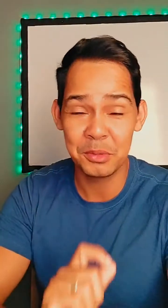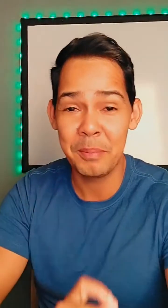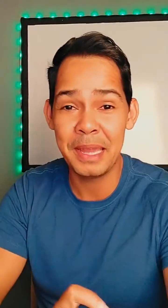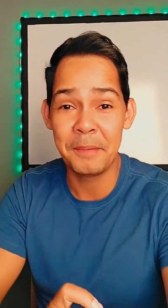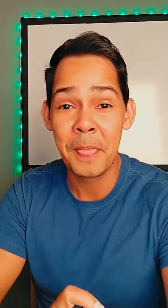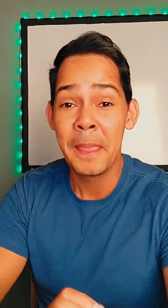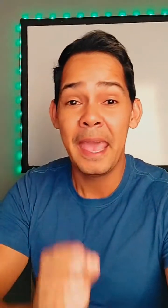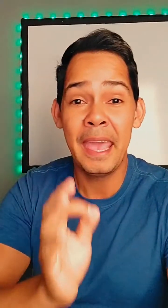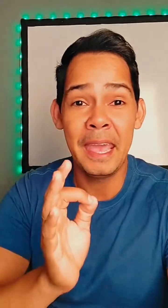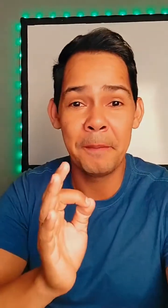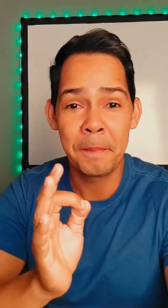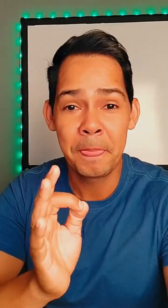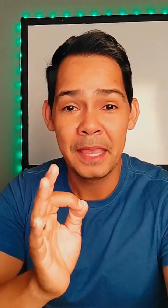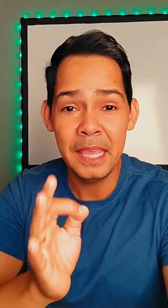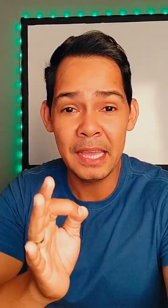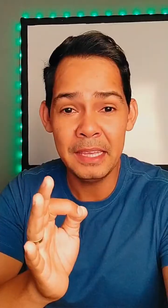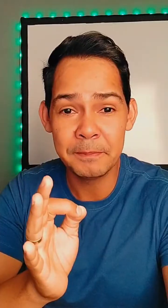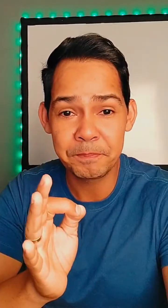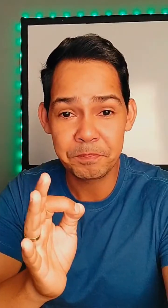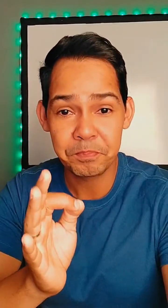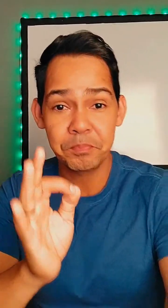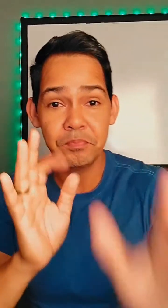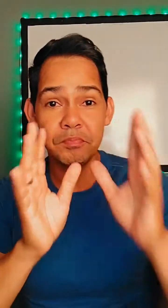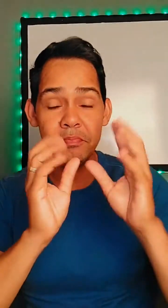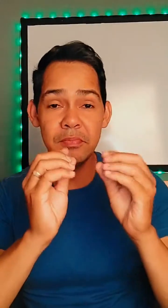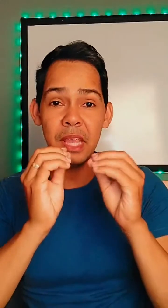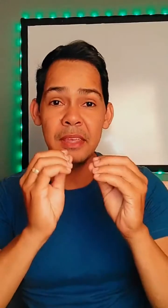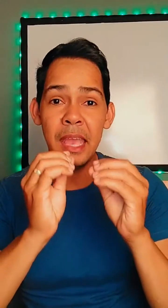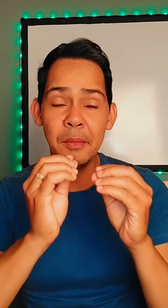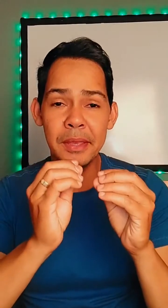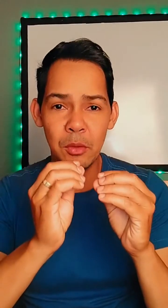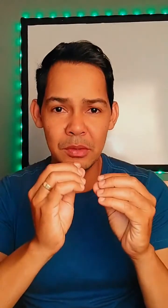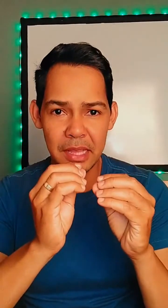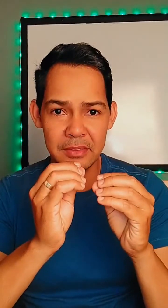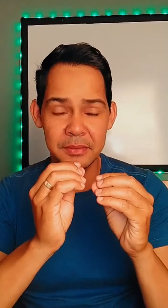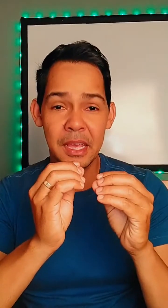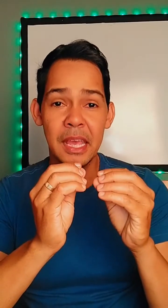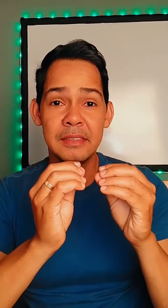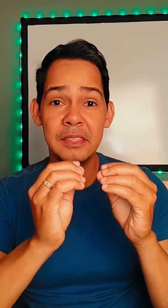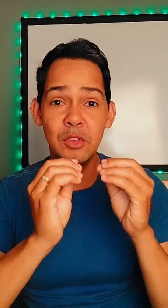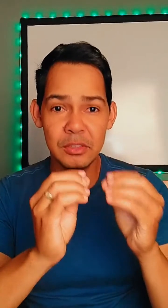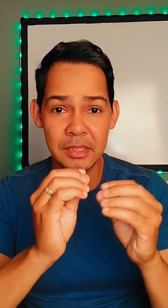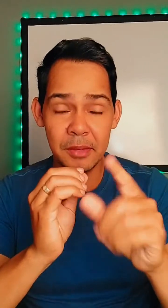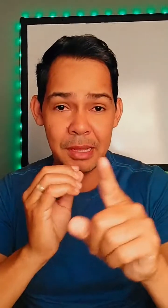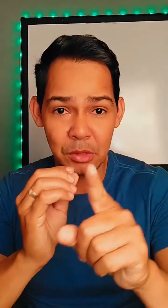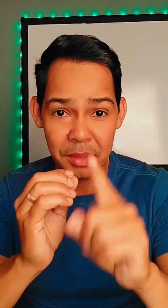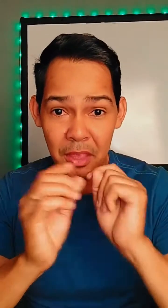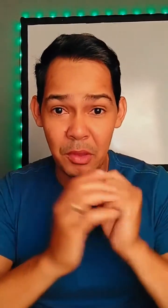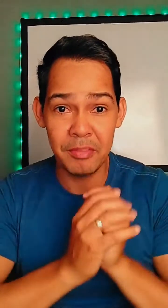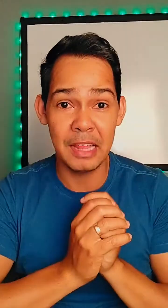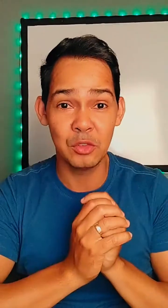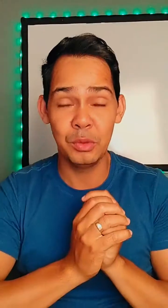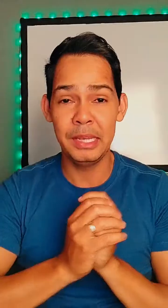parei. E aí o que acontece? Se você, tem uma aluna minha aqui que eu ia falar,